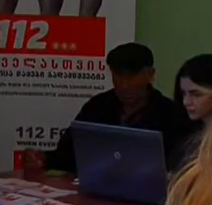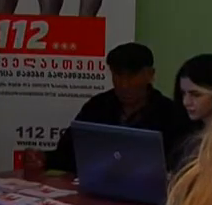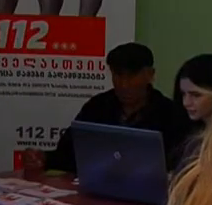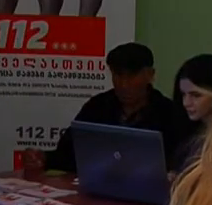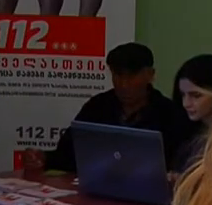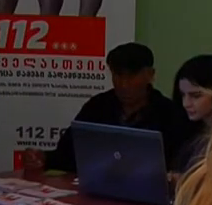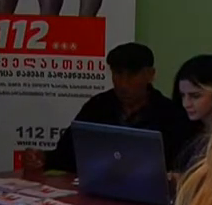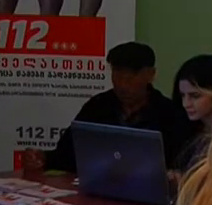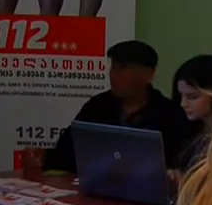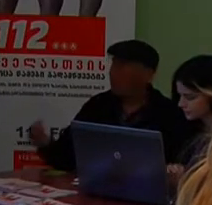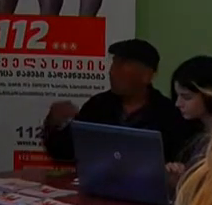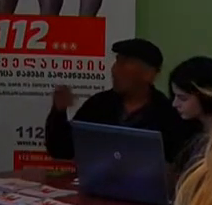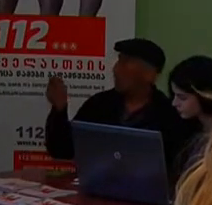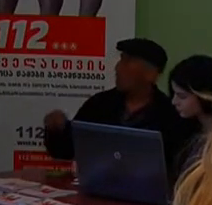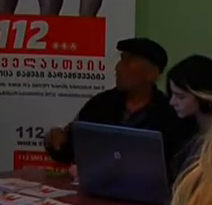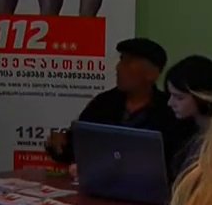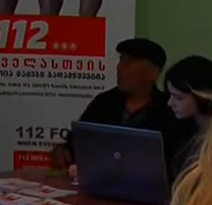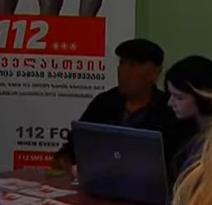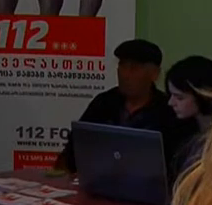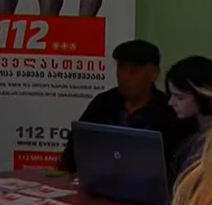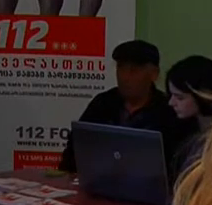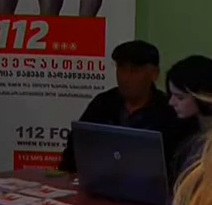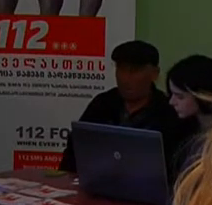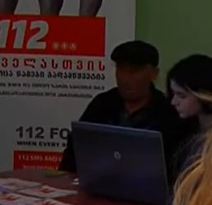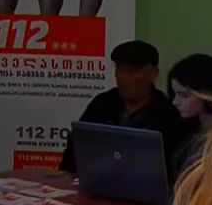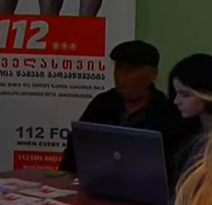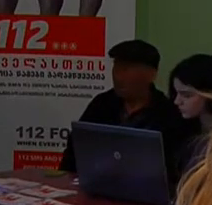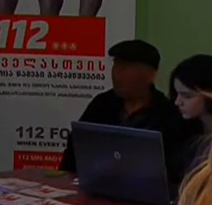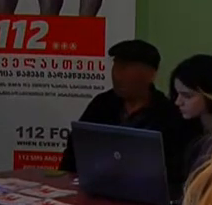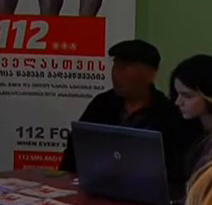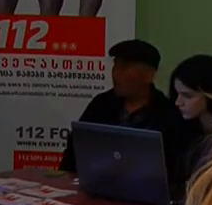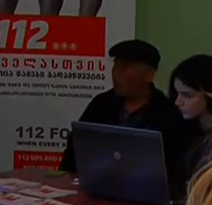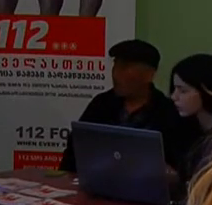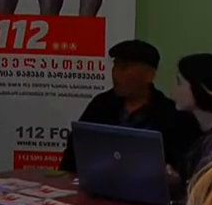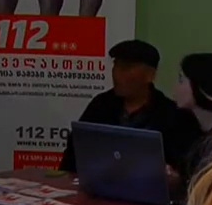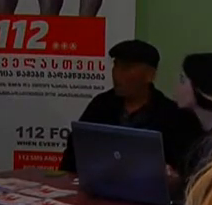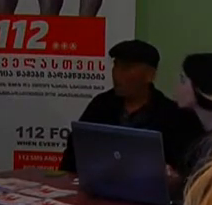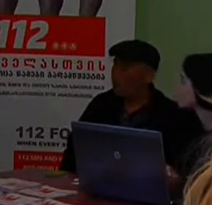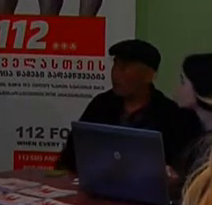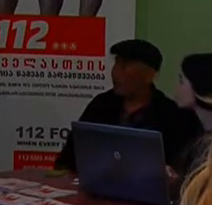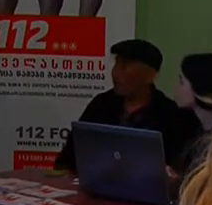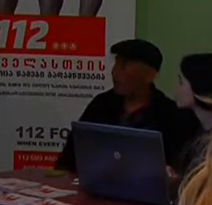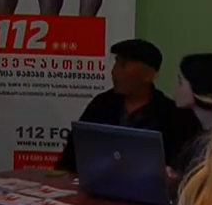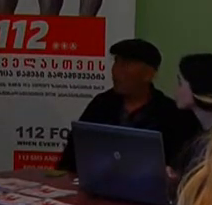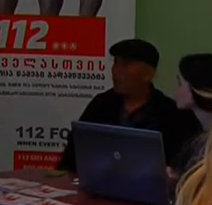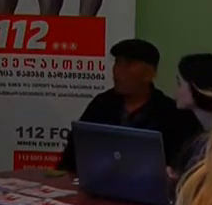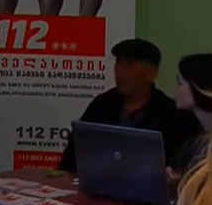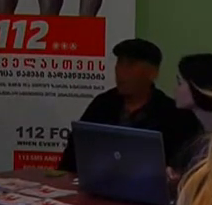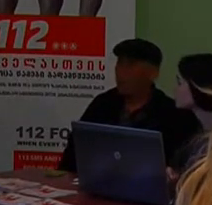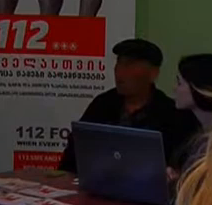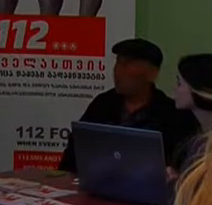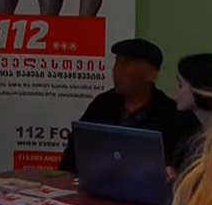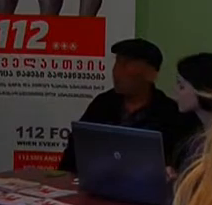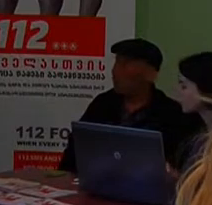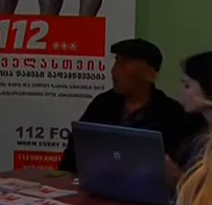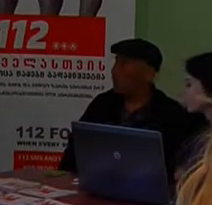ასთორმეტი ყოველთვის პროექტის ფარგლებში დღეს ინფორმაცია მივაწოდეთ უკვე მარნეულის მოსახლეობას, როგორ უნდა ისარგებლონ SMS და ვიდეოზარის საშუალებით,